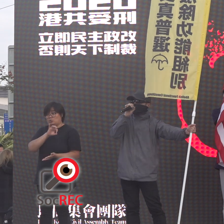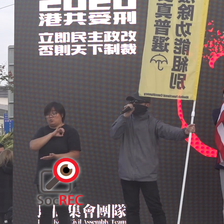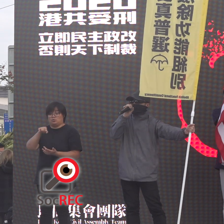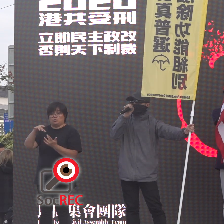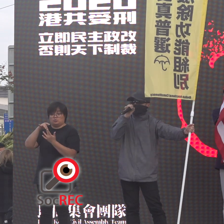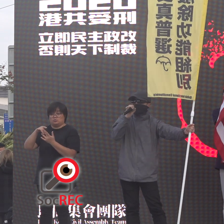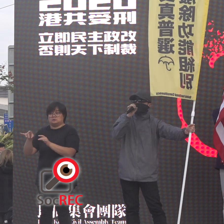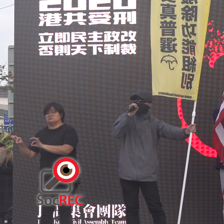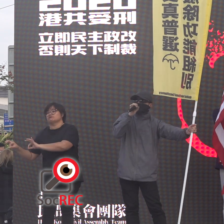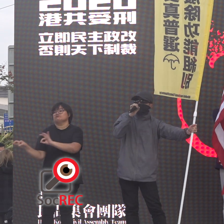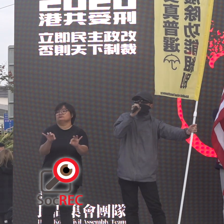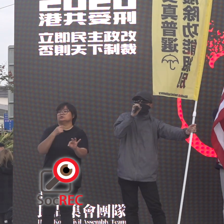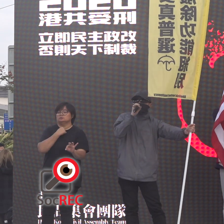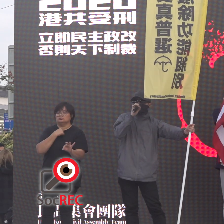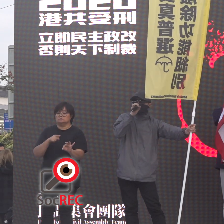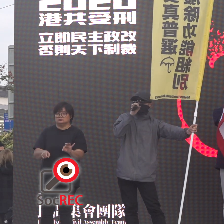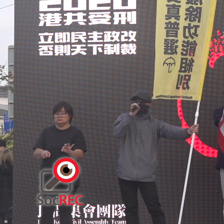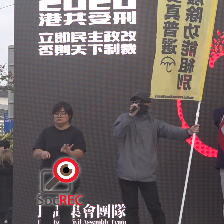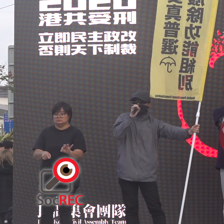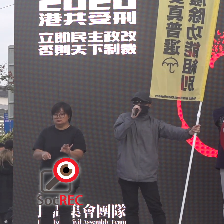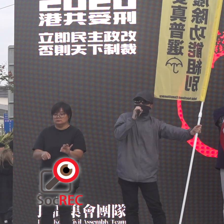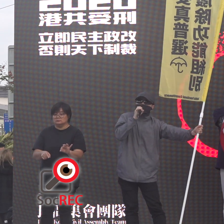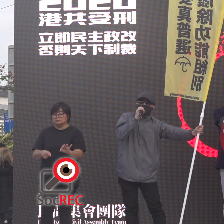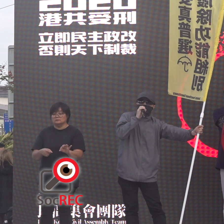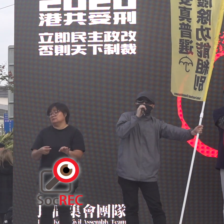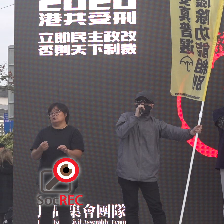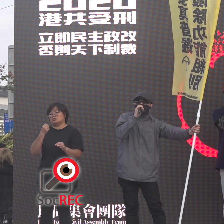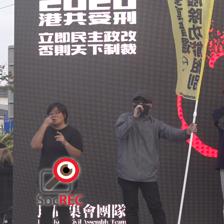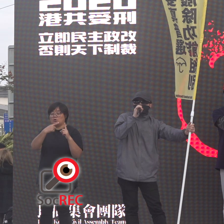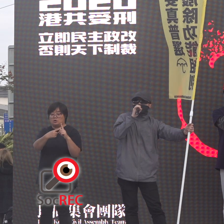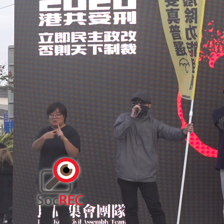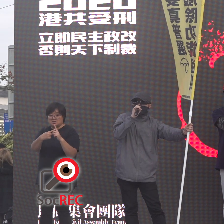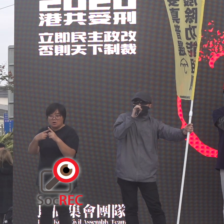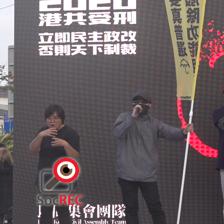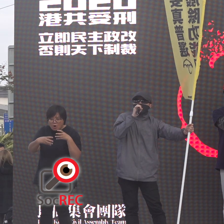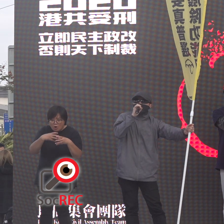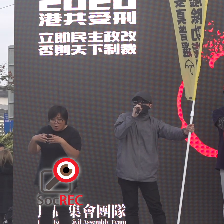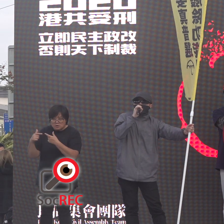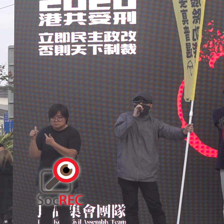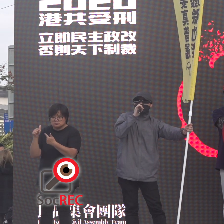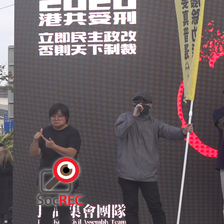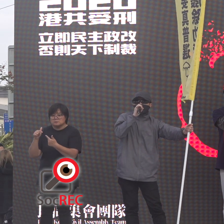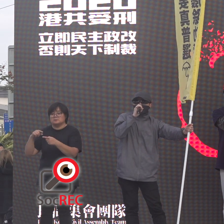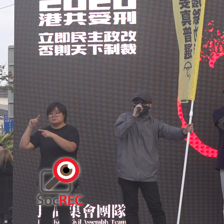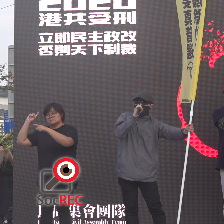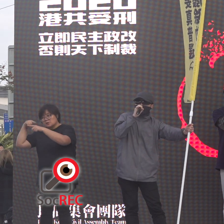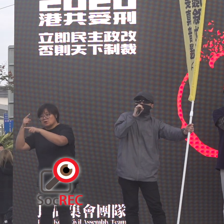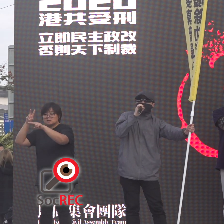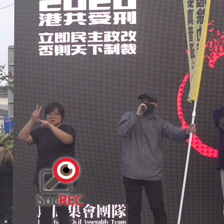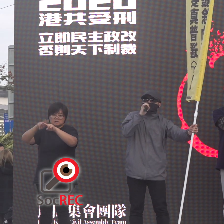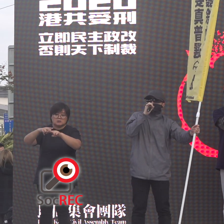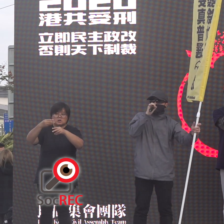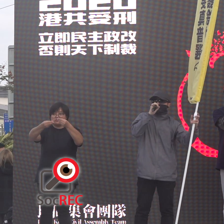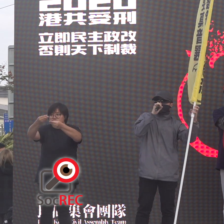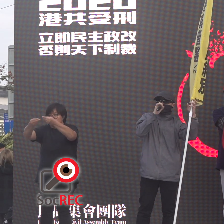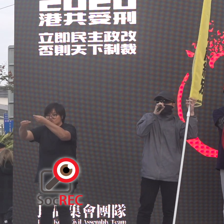家討論，同埋美國同中國參與嘅裡面，同香港人三方。我哋有一個共識，可以去